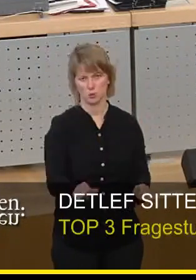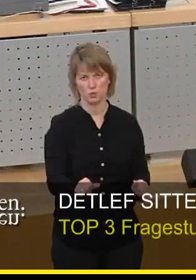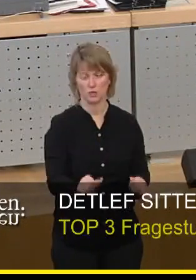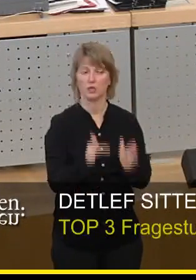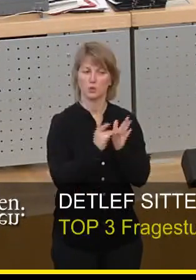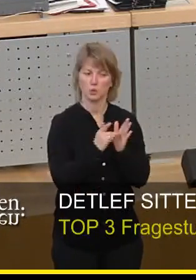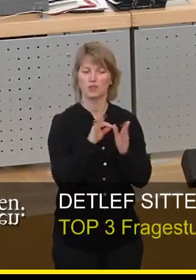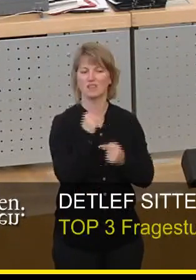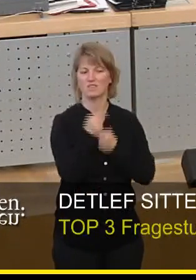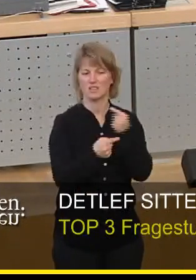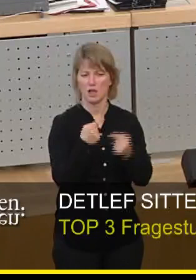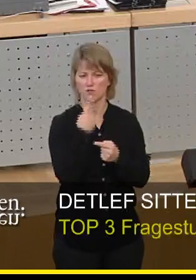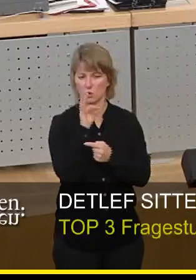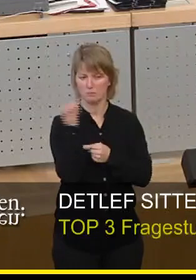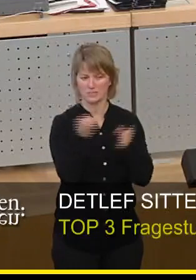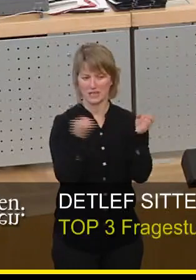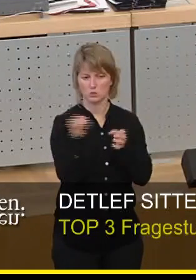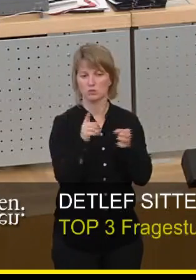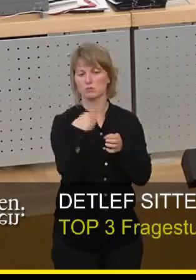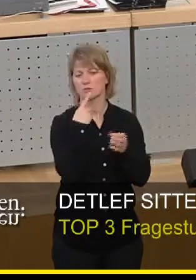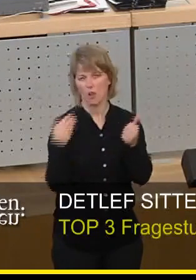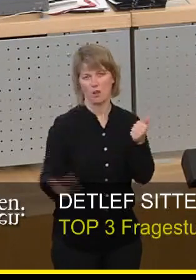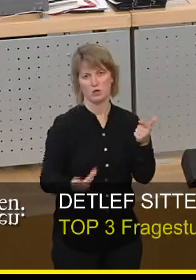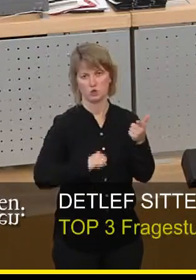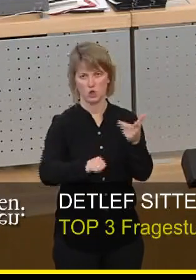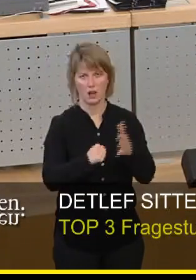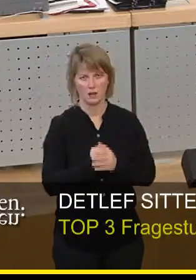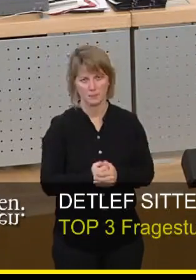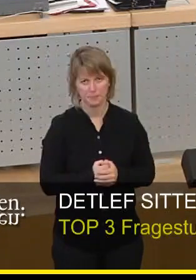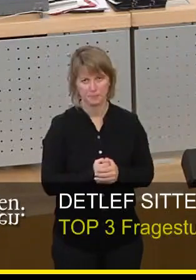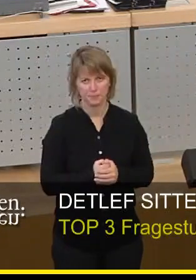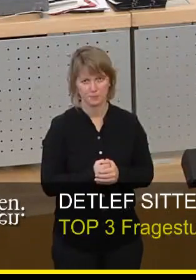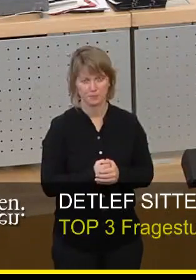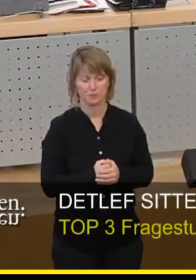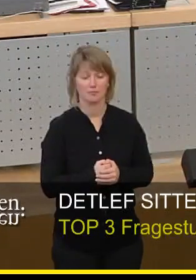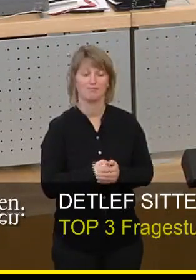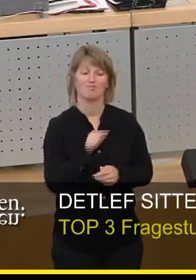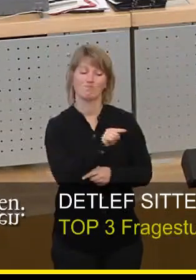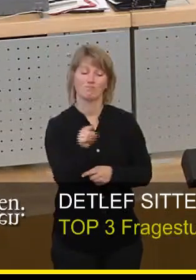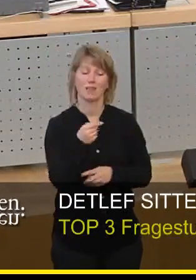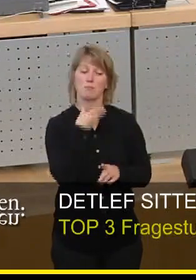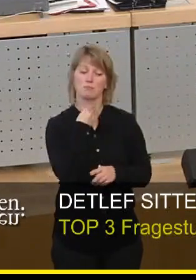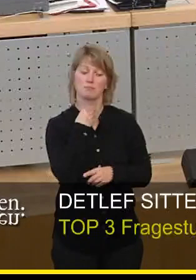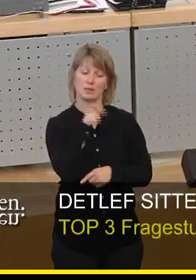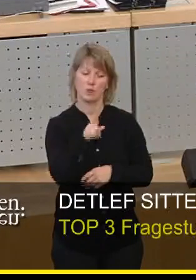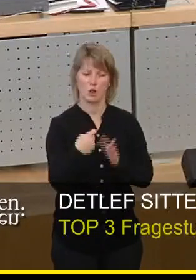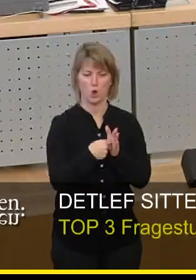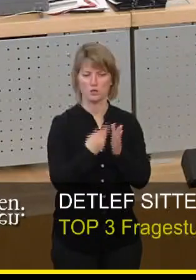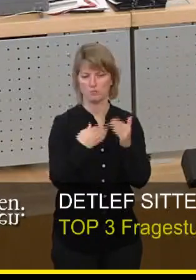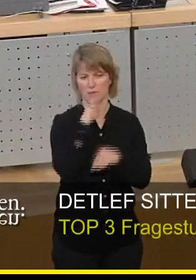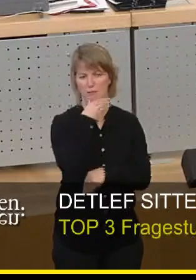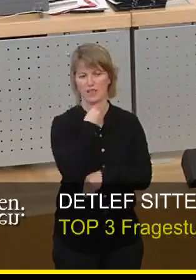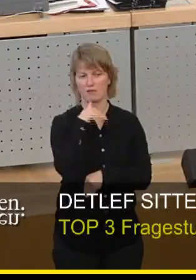diese Verfahren der Besetzung künftig zu beschleunigen. Die Mehrbedarfe an Personalkosten sind in dem